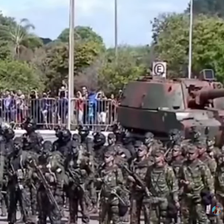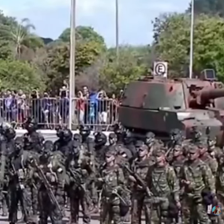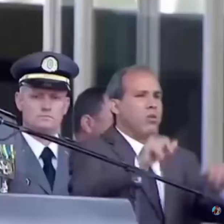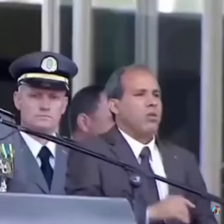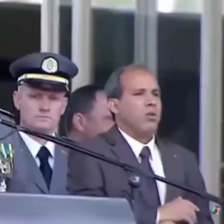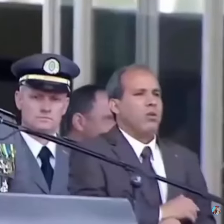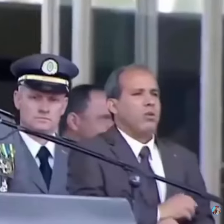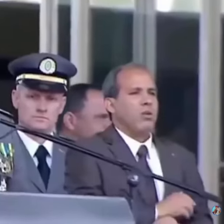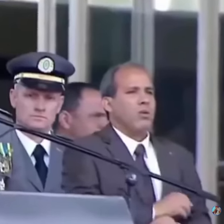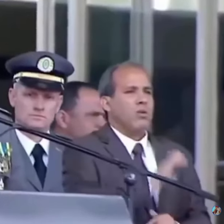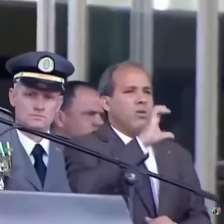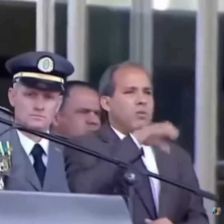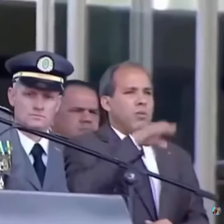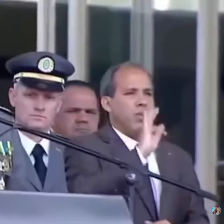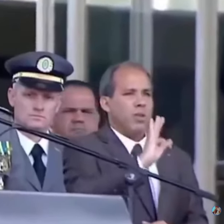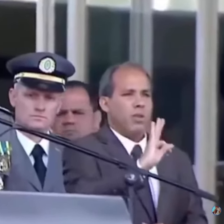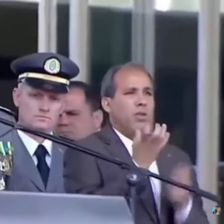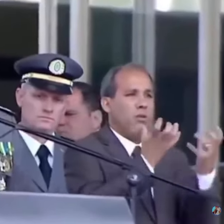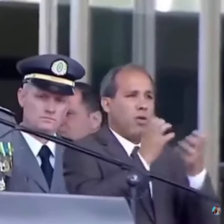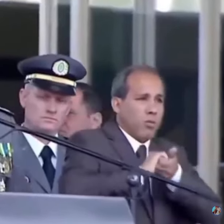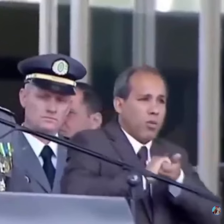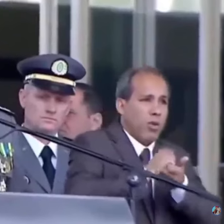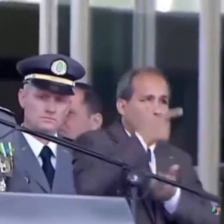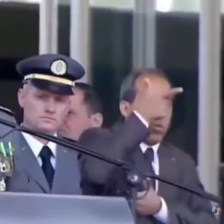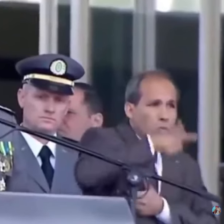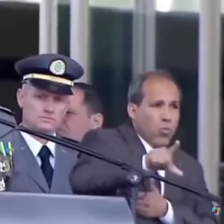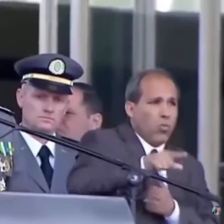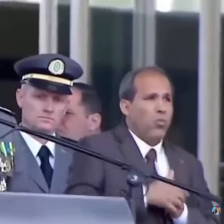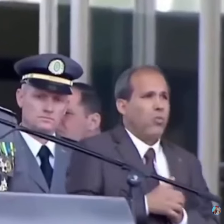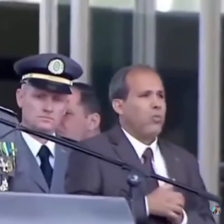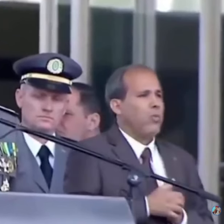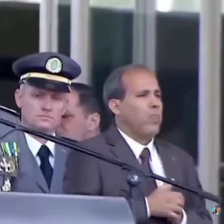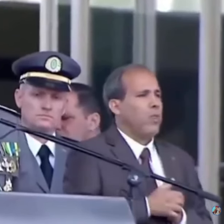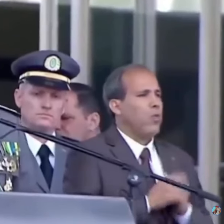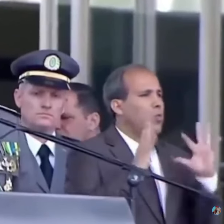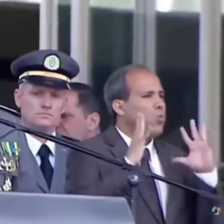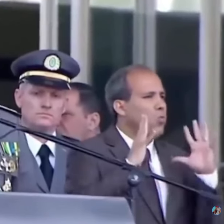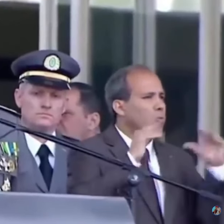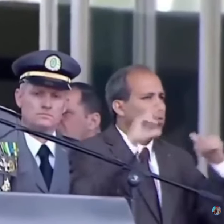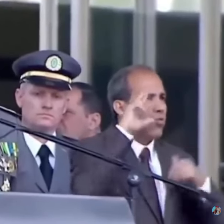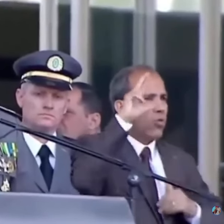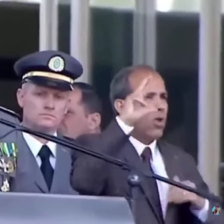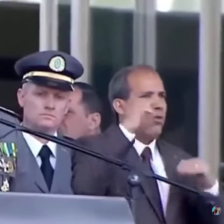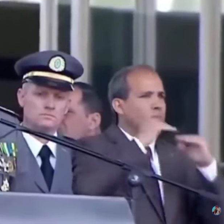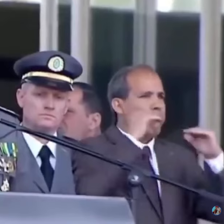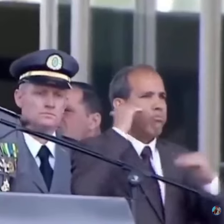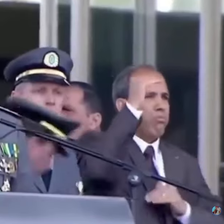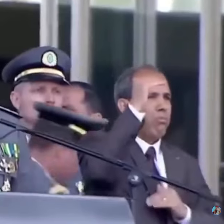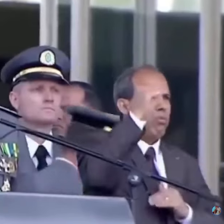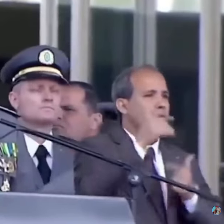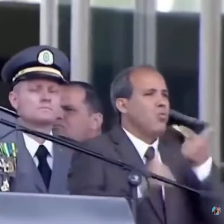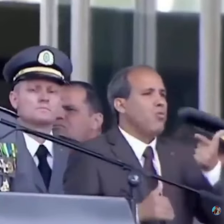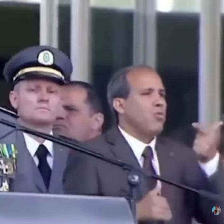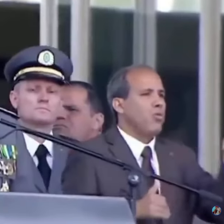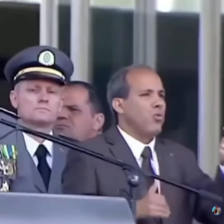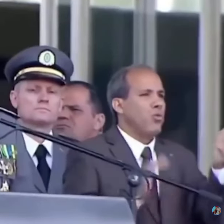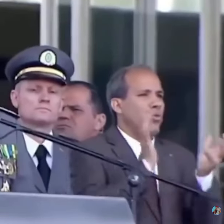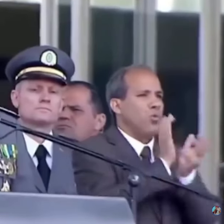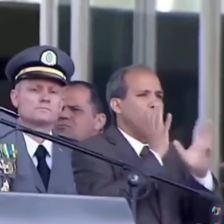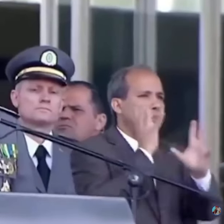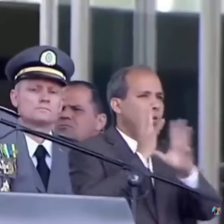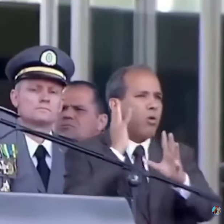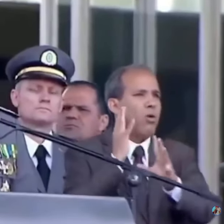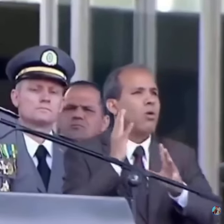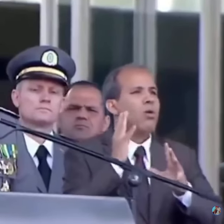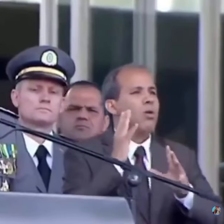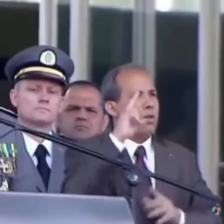Gostaria de cumprimentar, uma vez mais, os comandantes e representantes dos 22 exércitos de nações